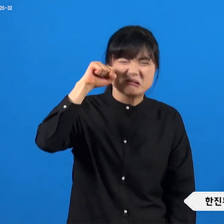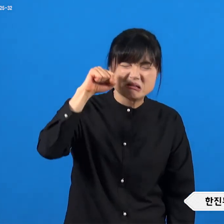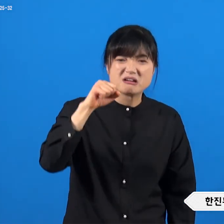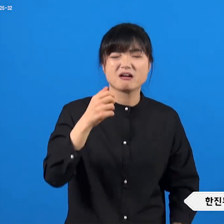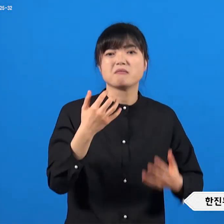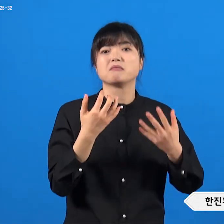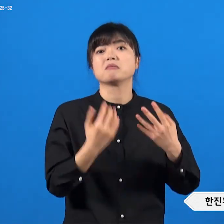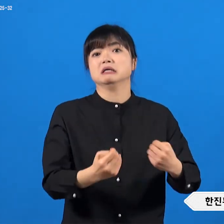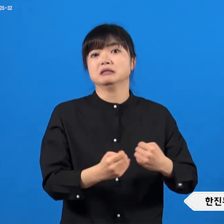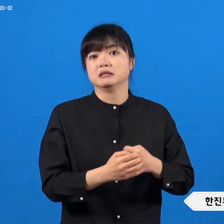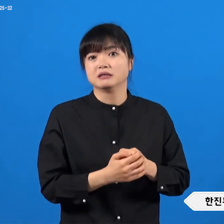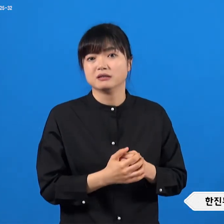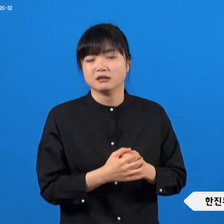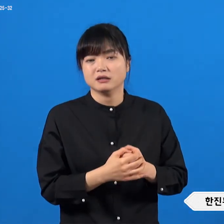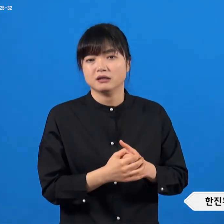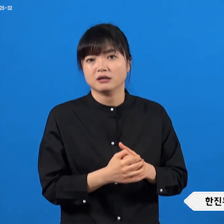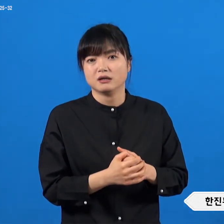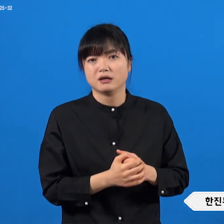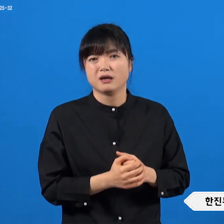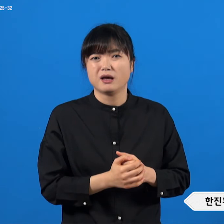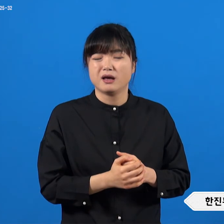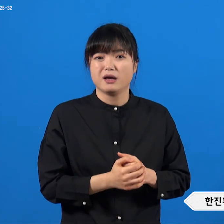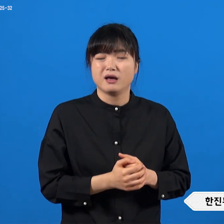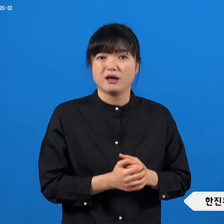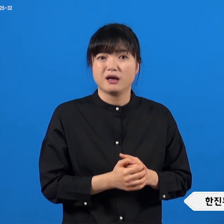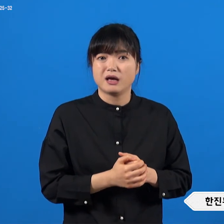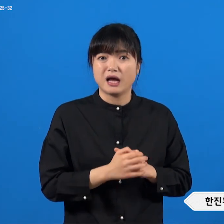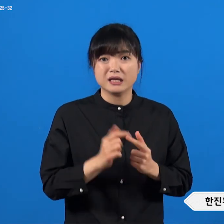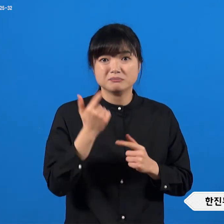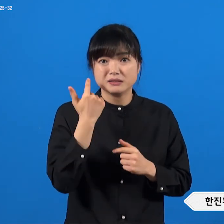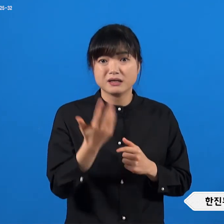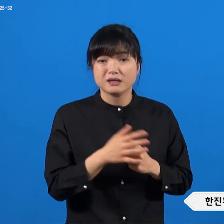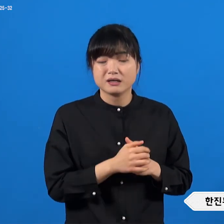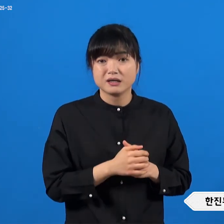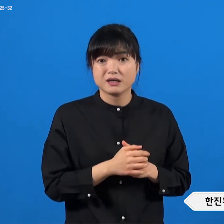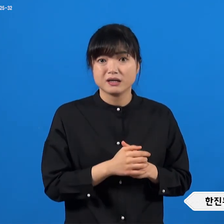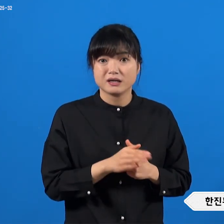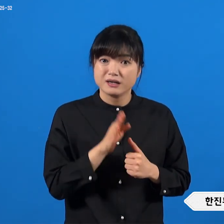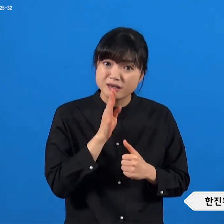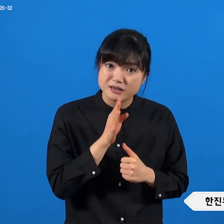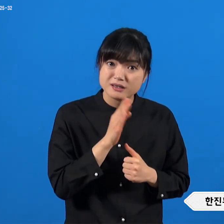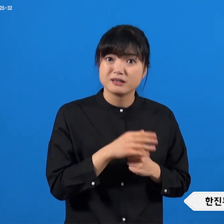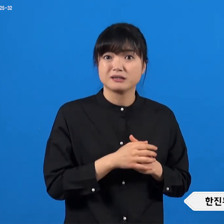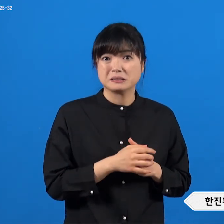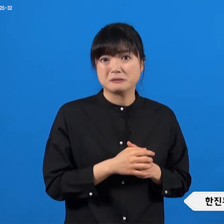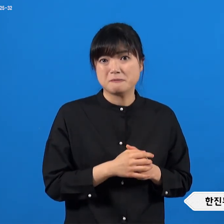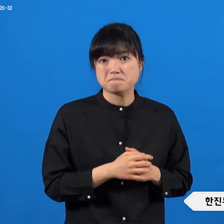치솟고 원망하고 혹시 그러고 있지는 않습니까?